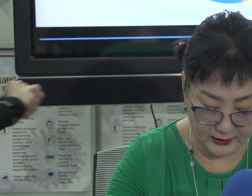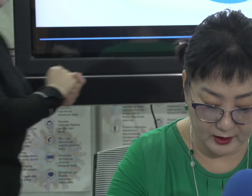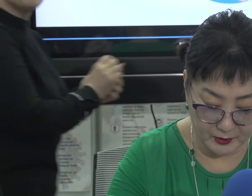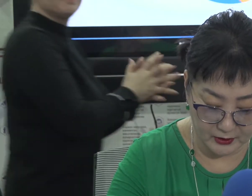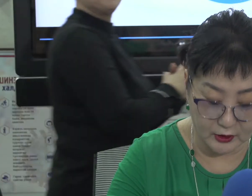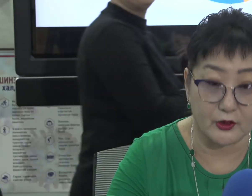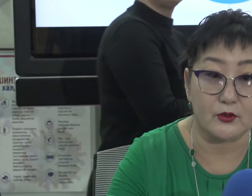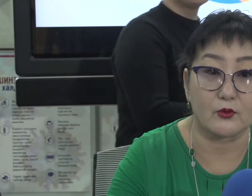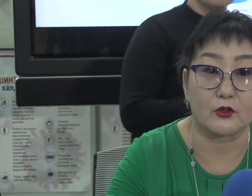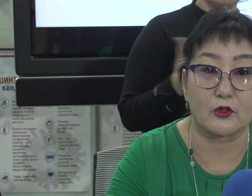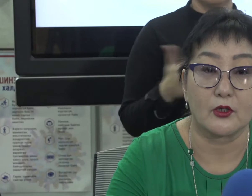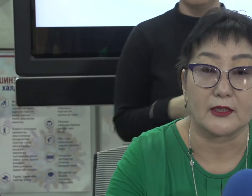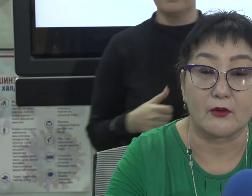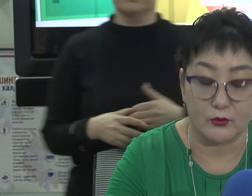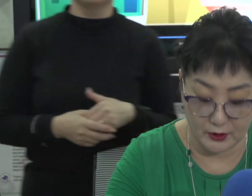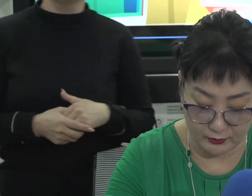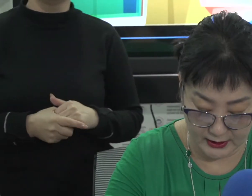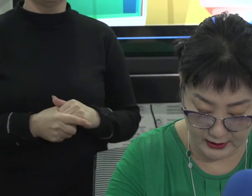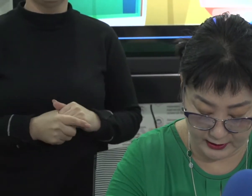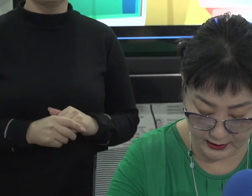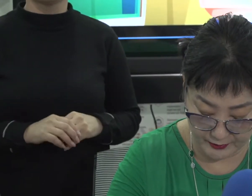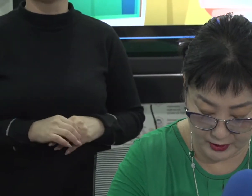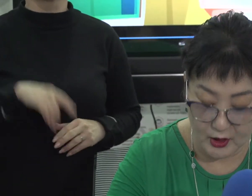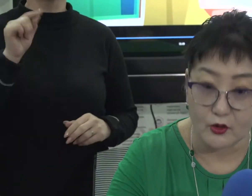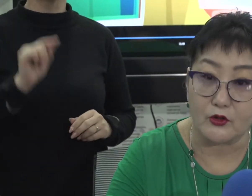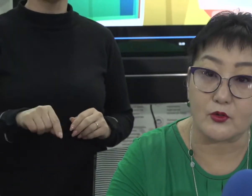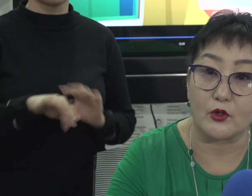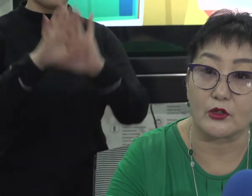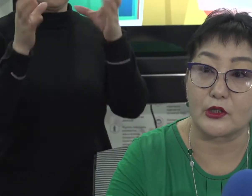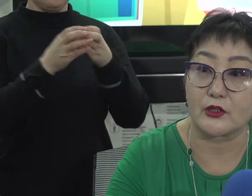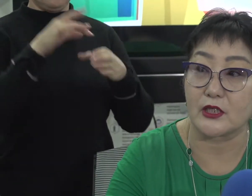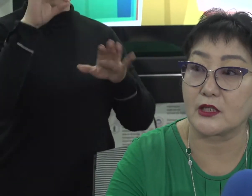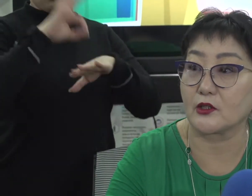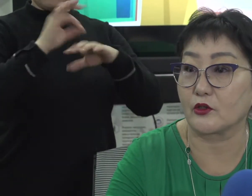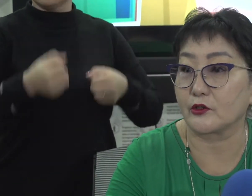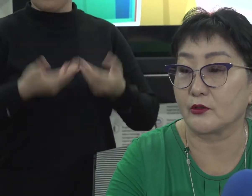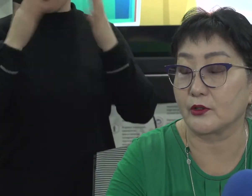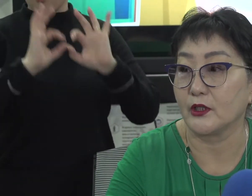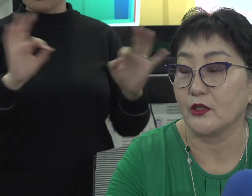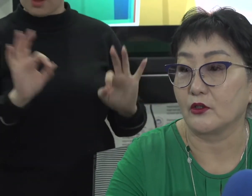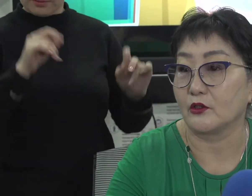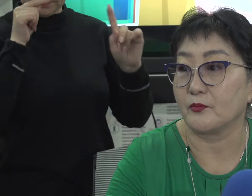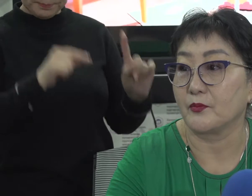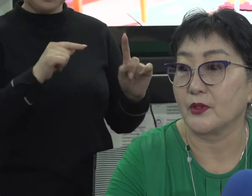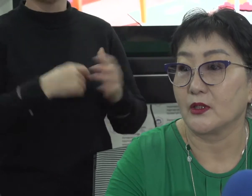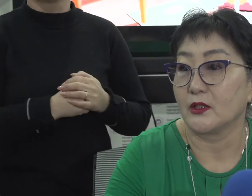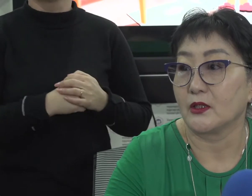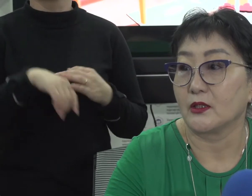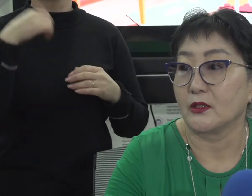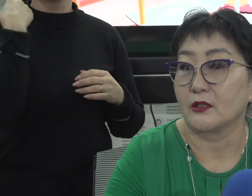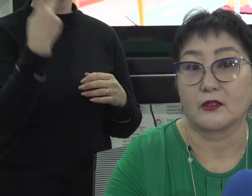А гэхдээ бид нэр 700 одоо 5 хүнийг бол ажиглалтанд авч 227 сэжигтэй тохиолдлыг бол одоо энэ